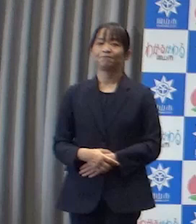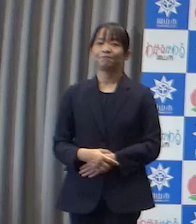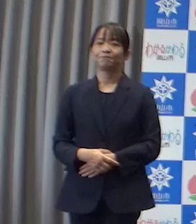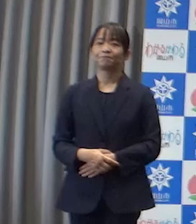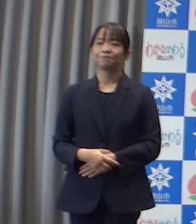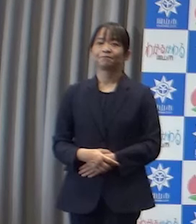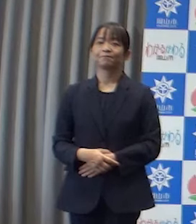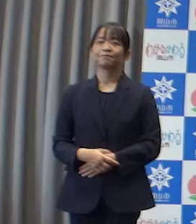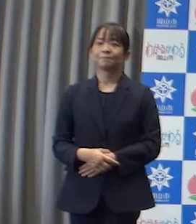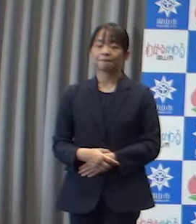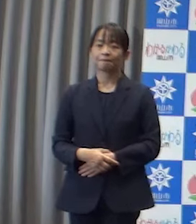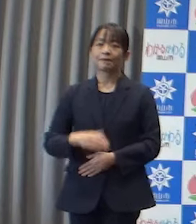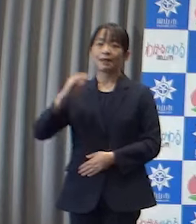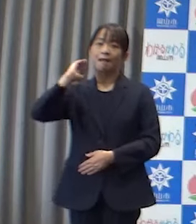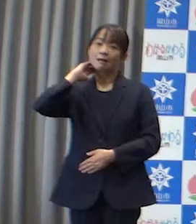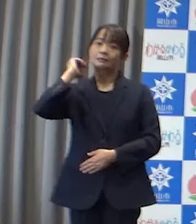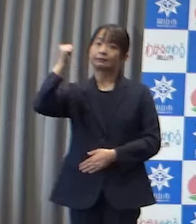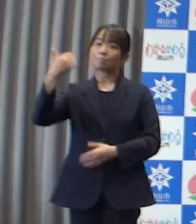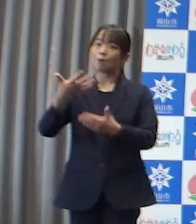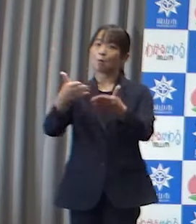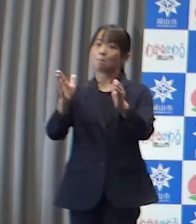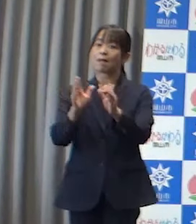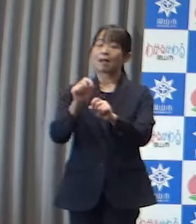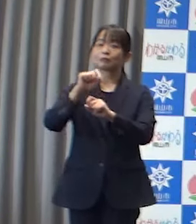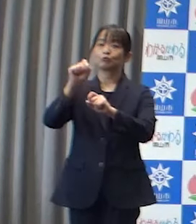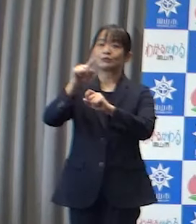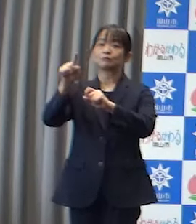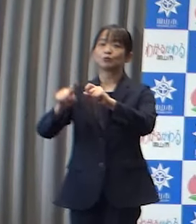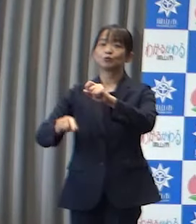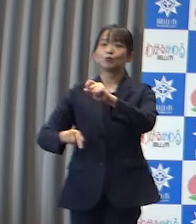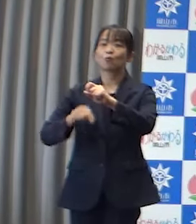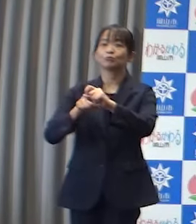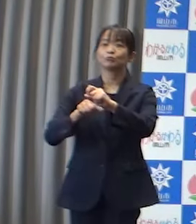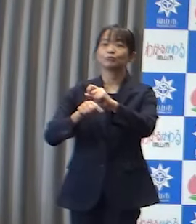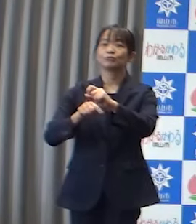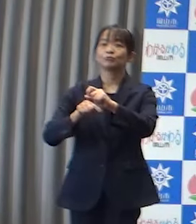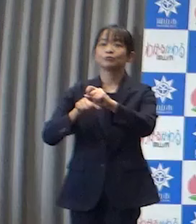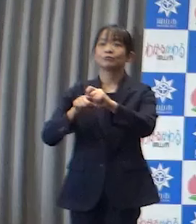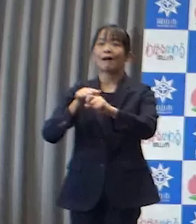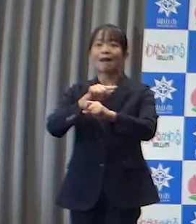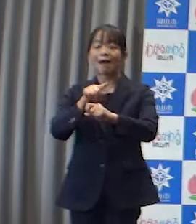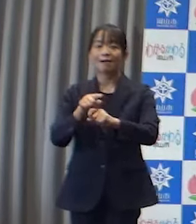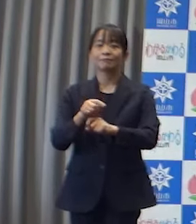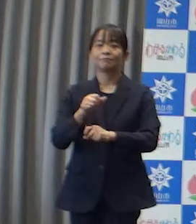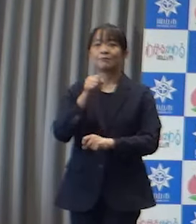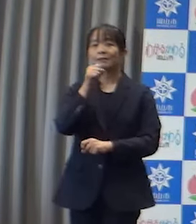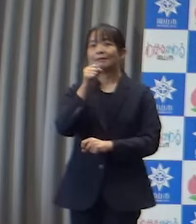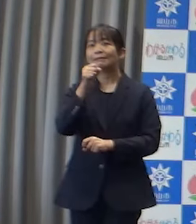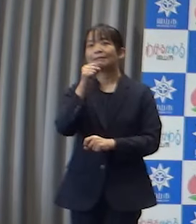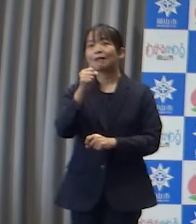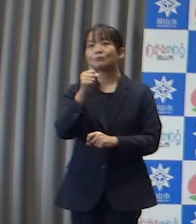またチャンピオンメイヤーズ事務局からのインタビュー、これがこれですね、